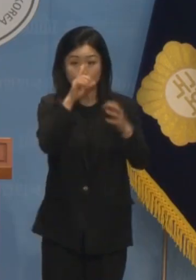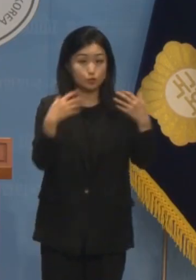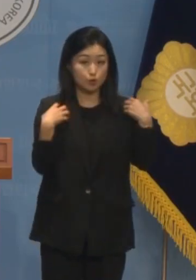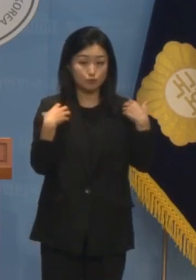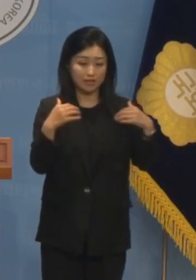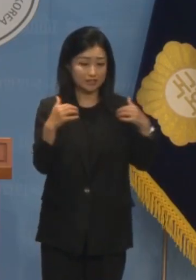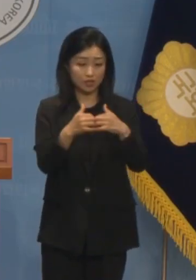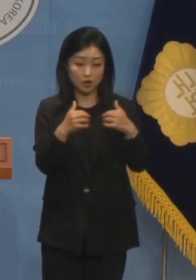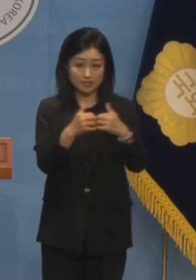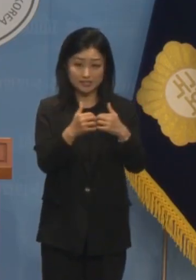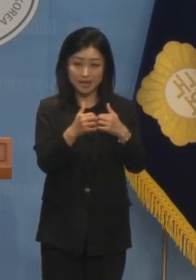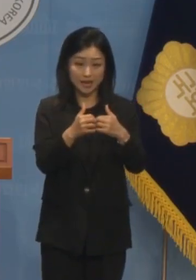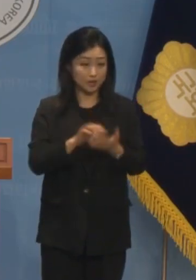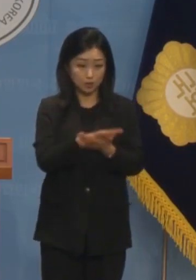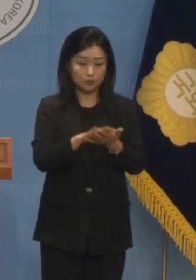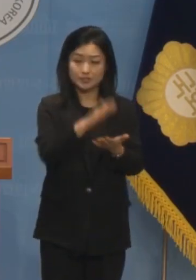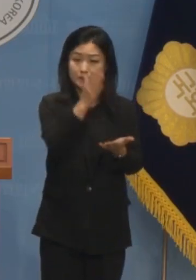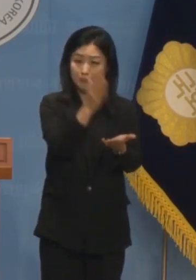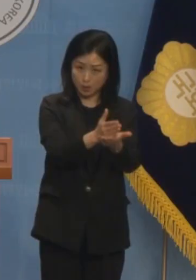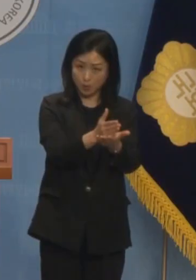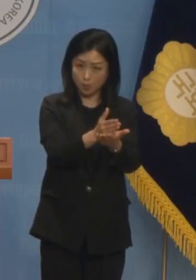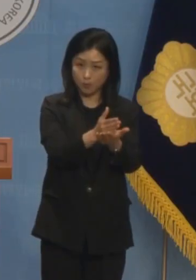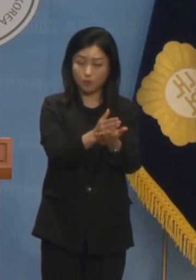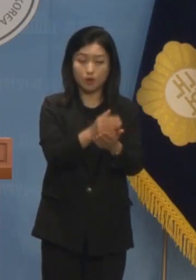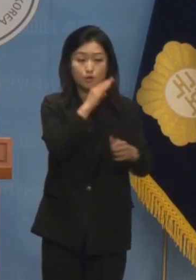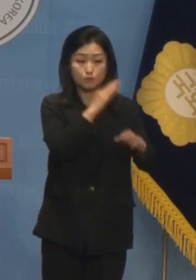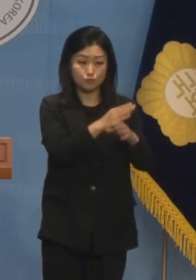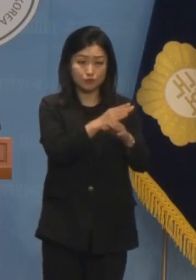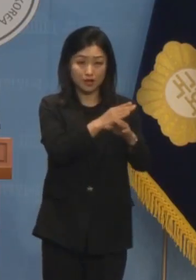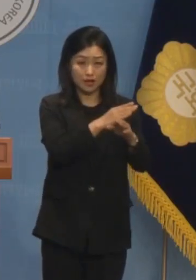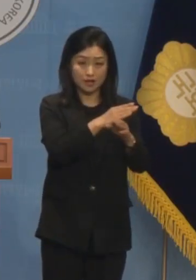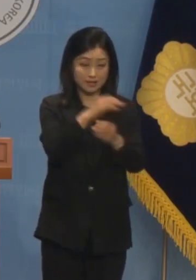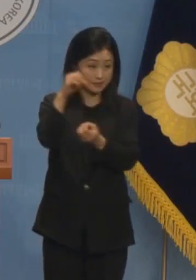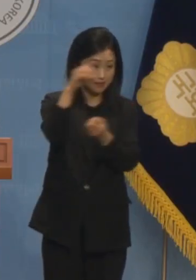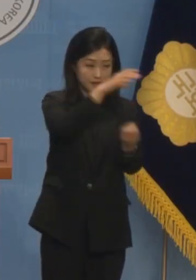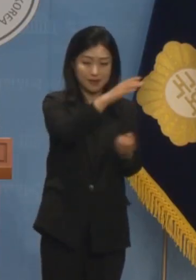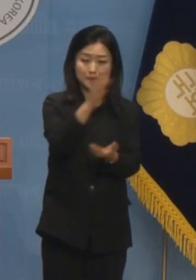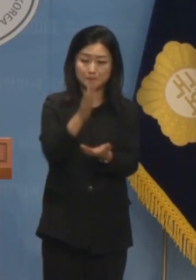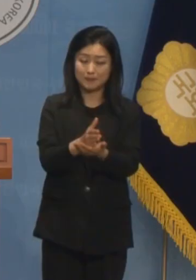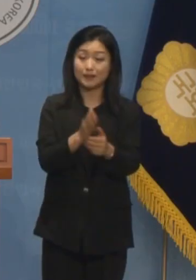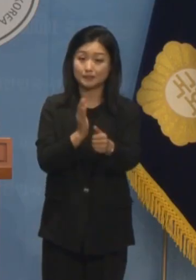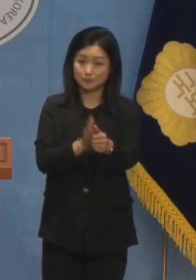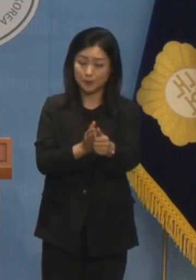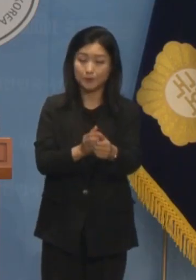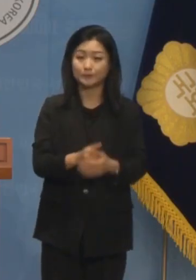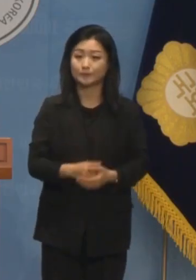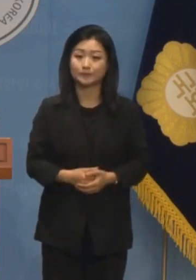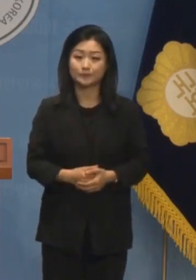노름 망상에서 깨어나 대북 전단 살포부터 서둘러 좀 막으십시오.